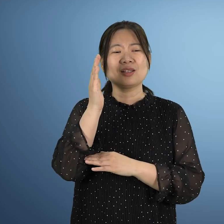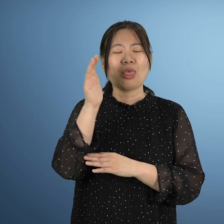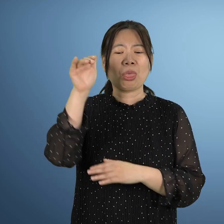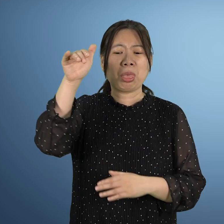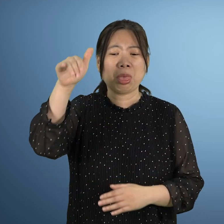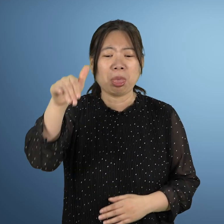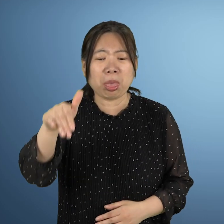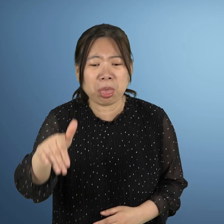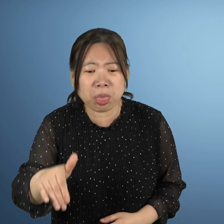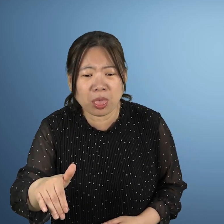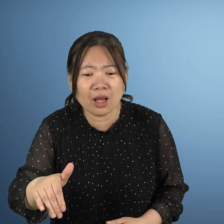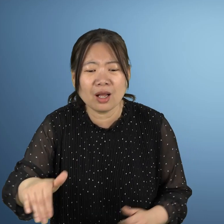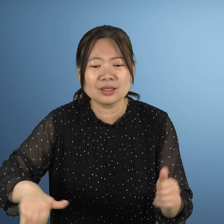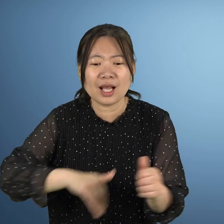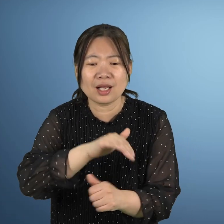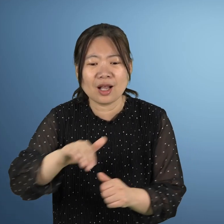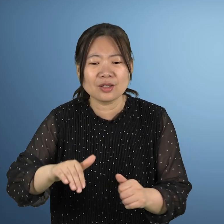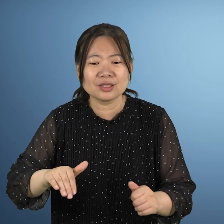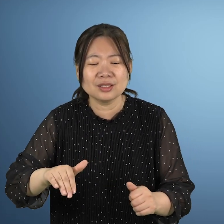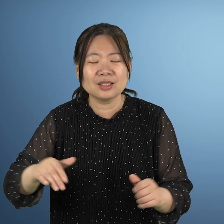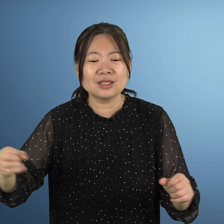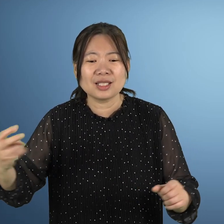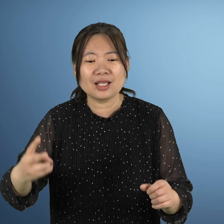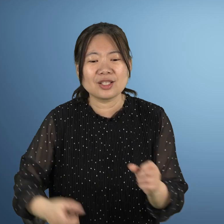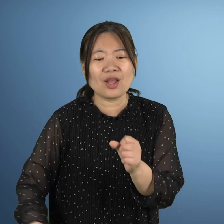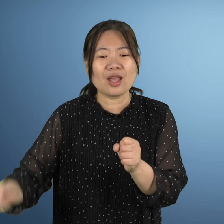기회라고 믿습니다. 믿습니까?